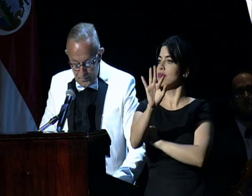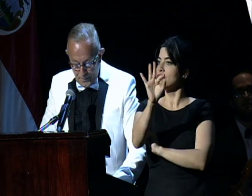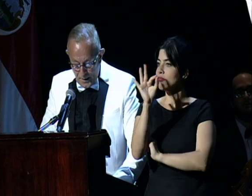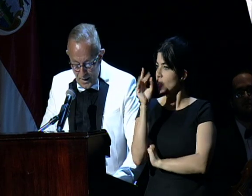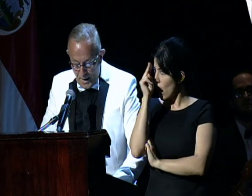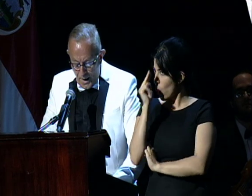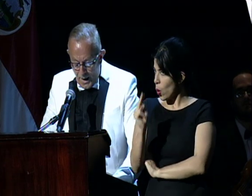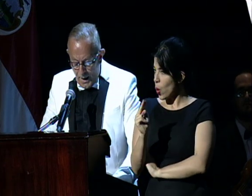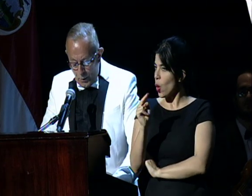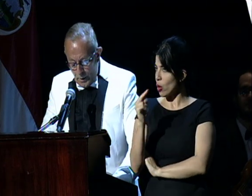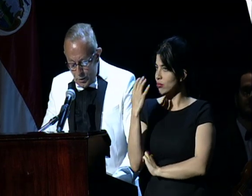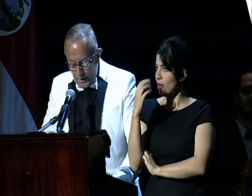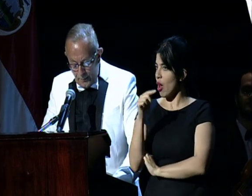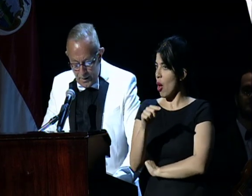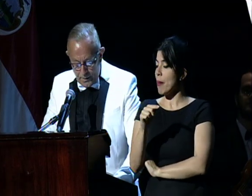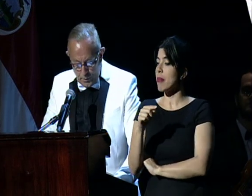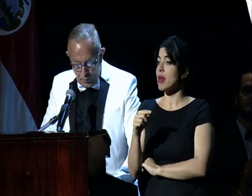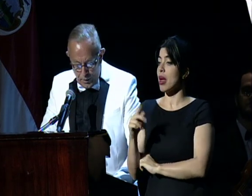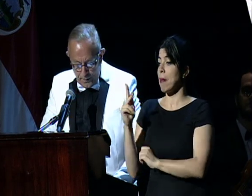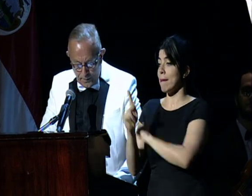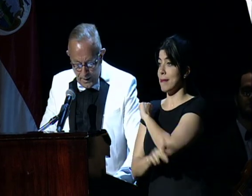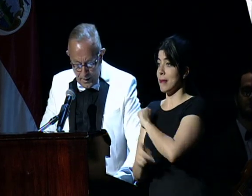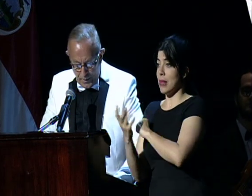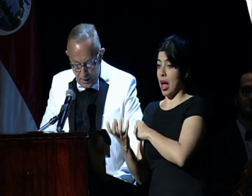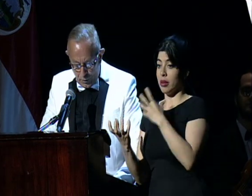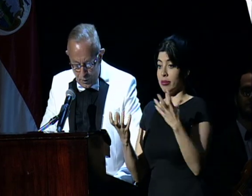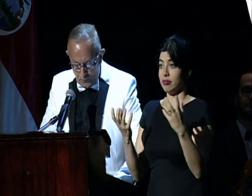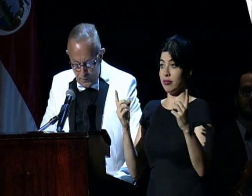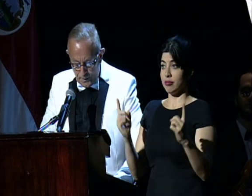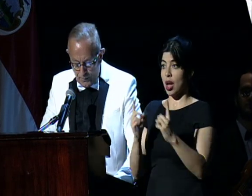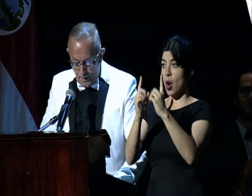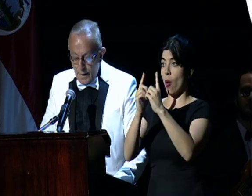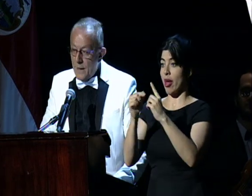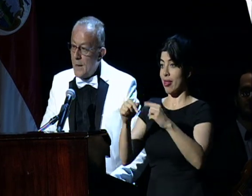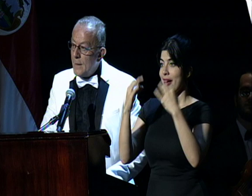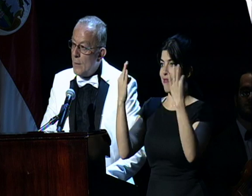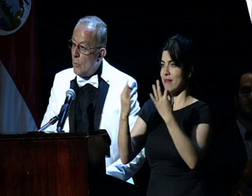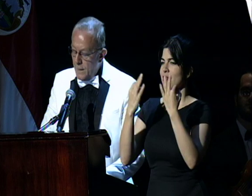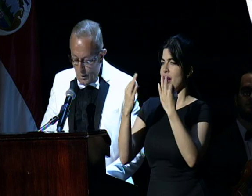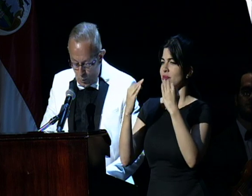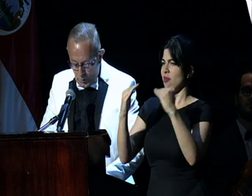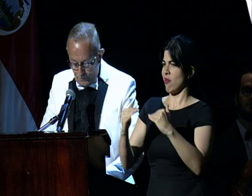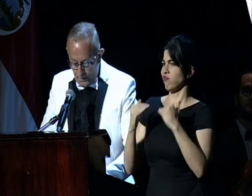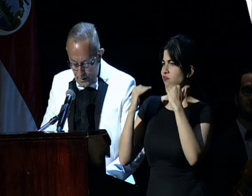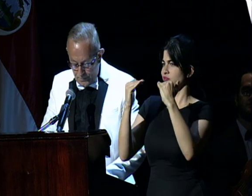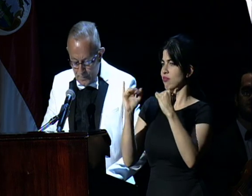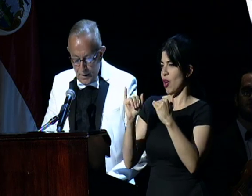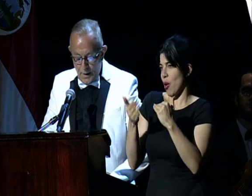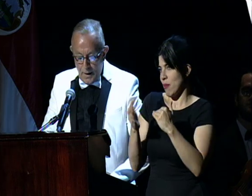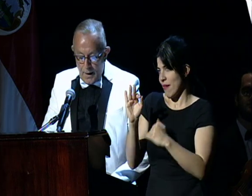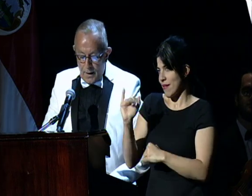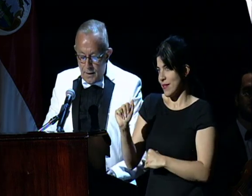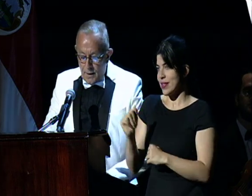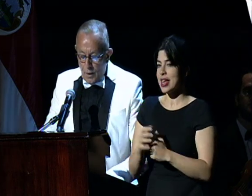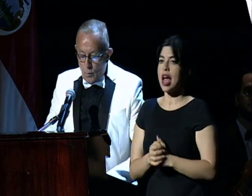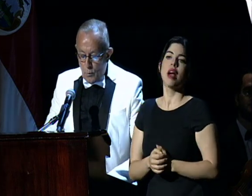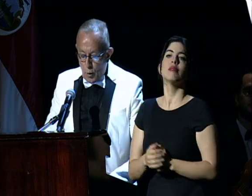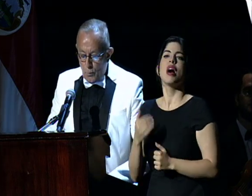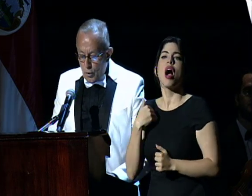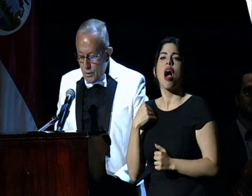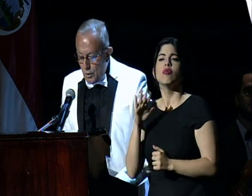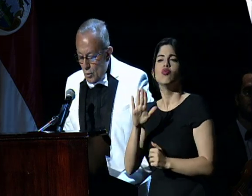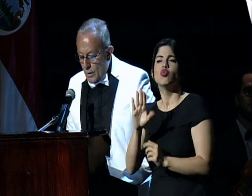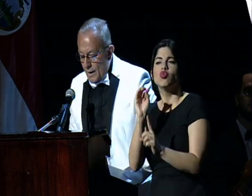honor. El encuentro de ambas naciones en el marco de un festival de gran categoría como el FIA tiene